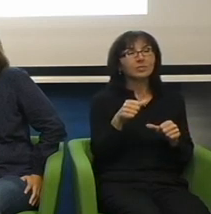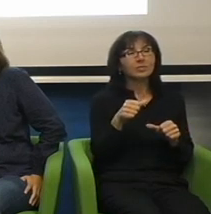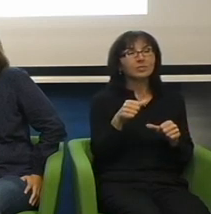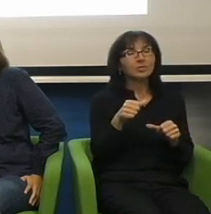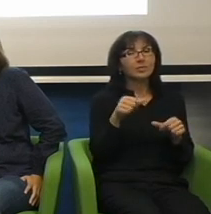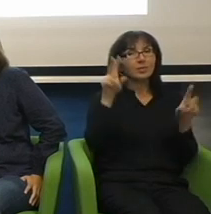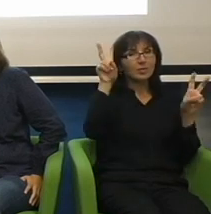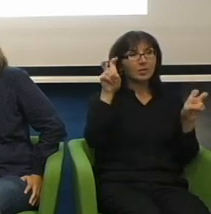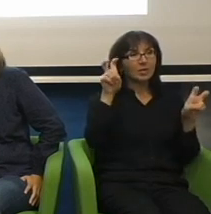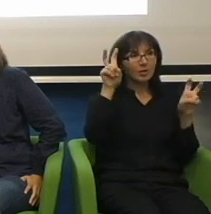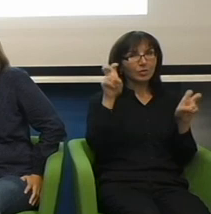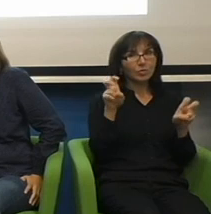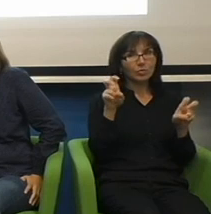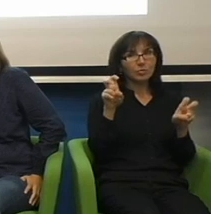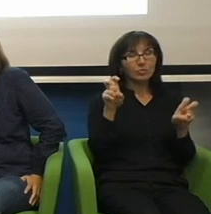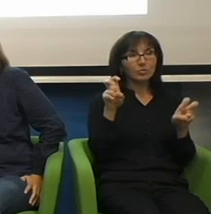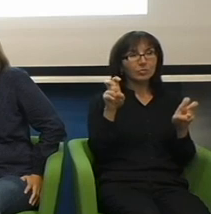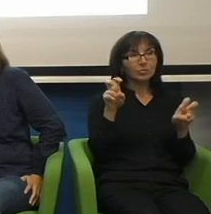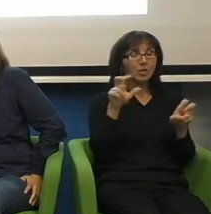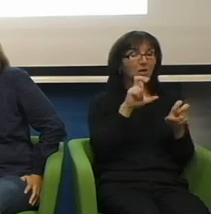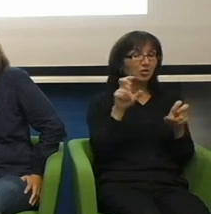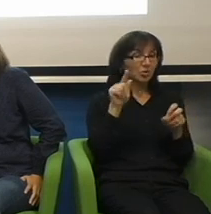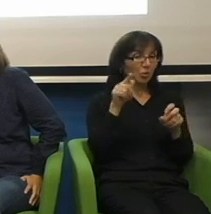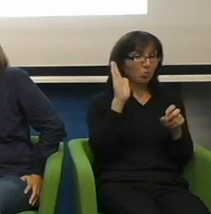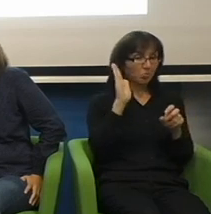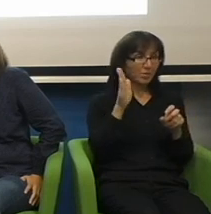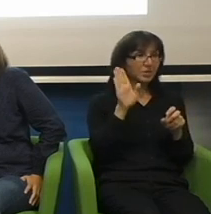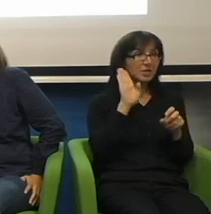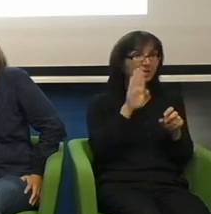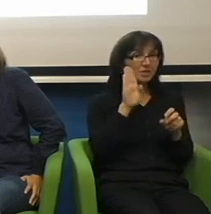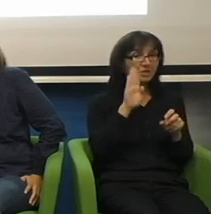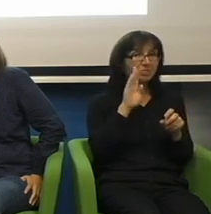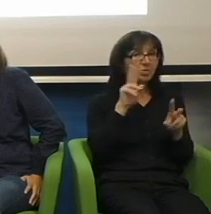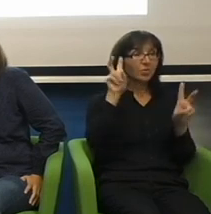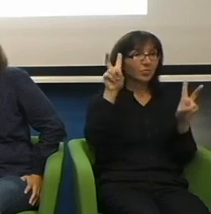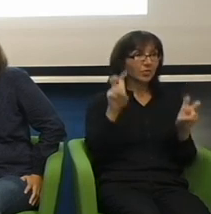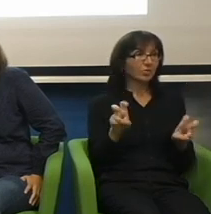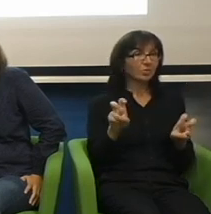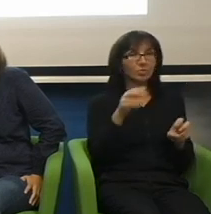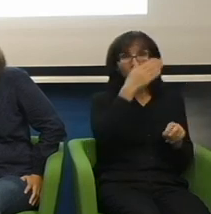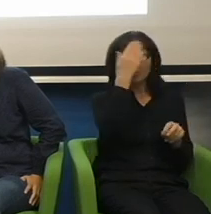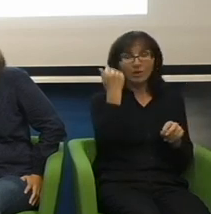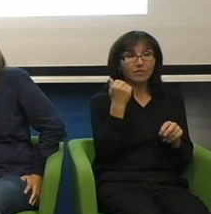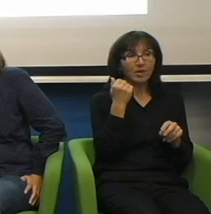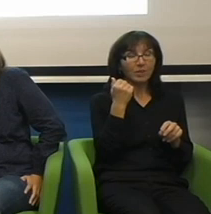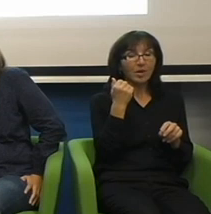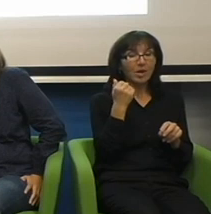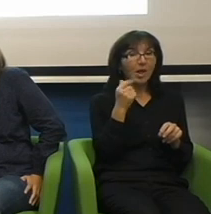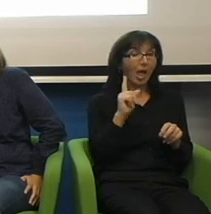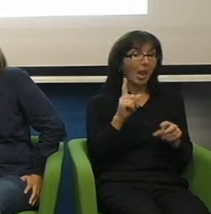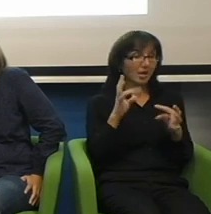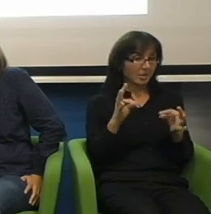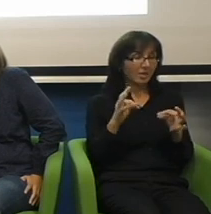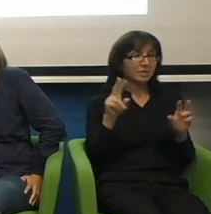Roboczy tytuł, który mamy. Nie mamy pojęcia, czy to będzie tytuł, który rzeczywiście, pod którym się ta biografia